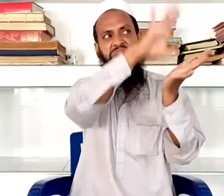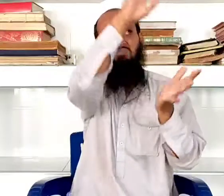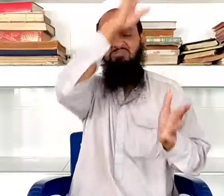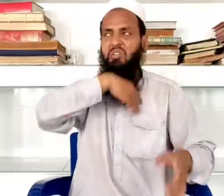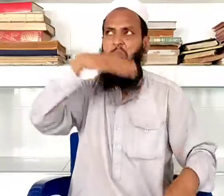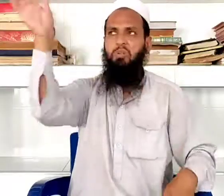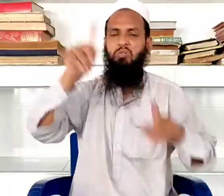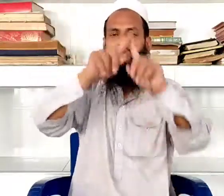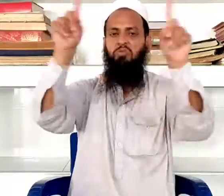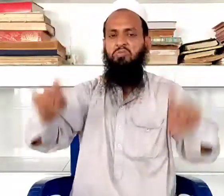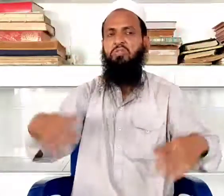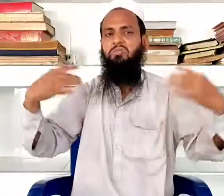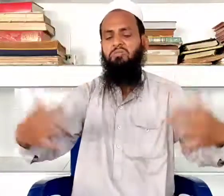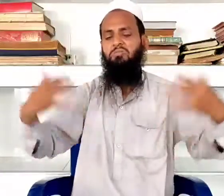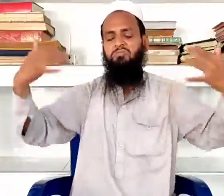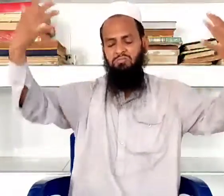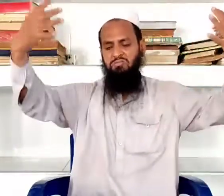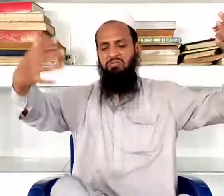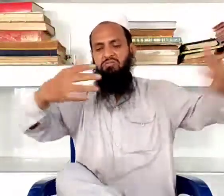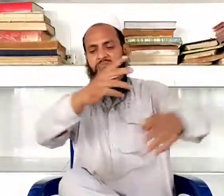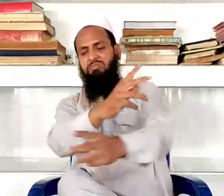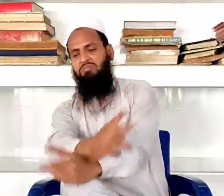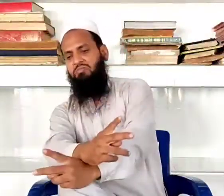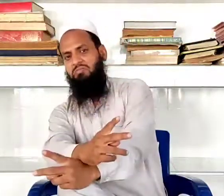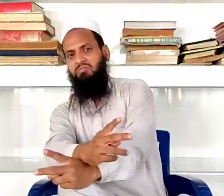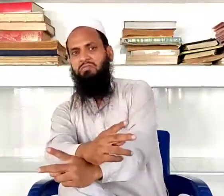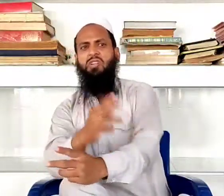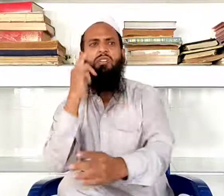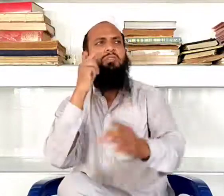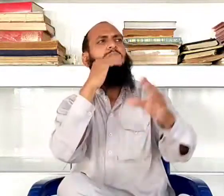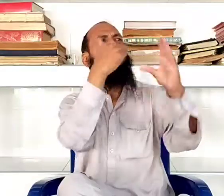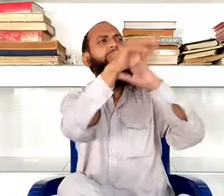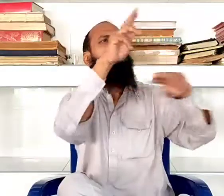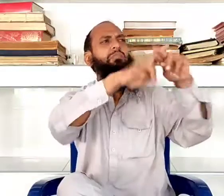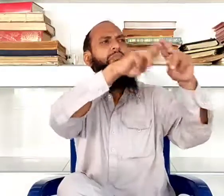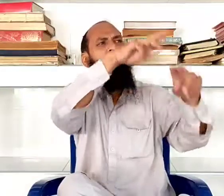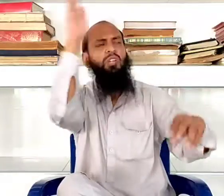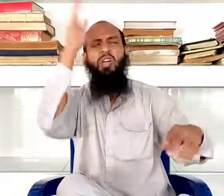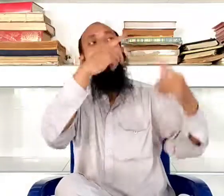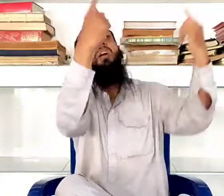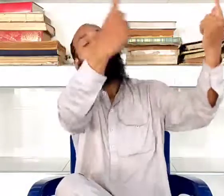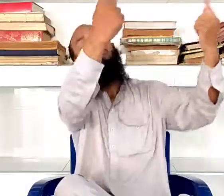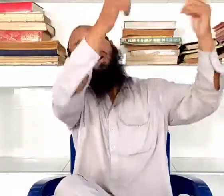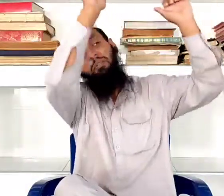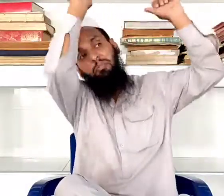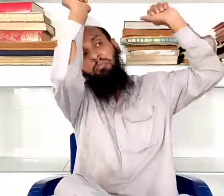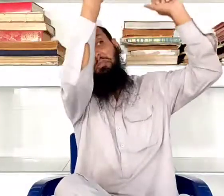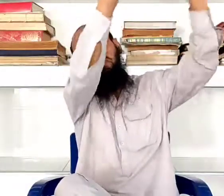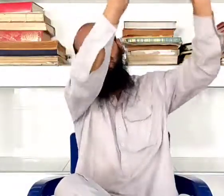تعالی عنہ جدو میدان خیبر دے اندر پہنچے جو کہ مرحب دے نال مقابلہ ہویا تو جناب علی مرتضیٰ